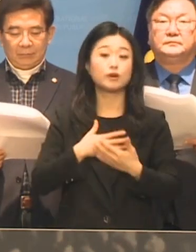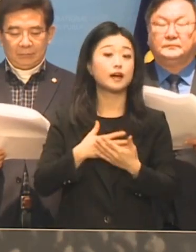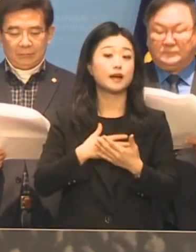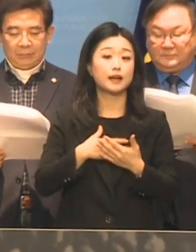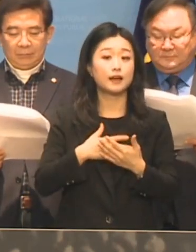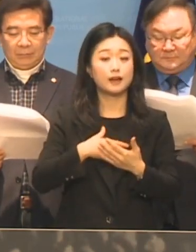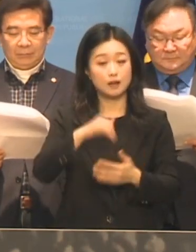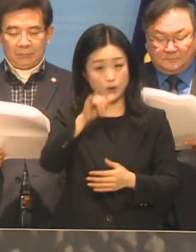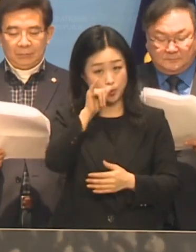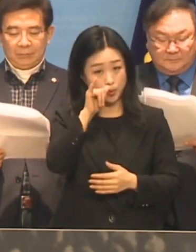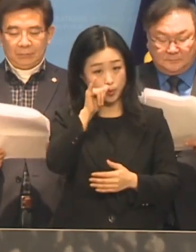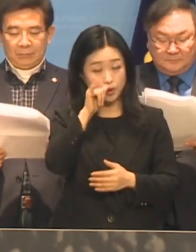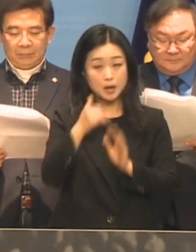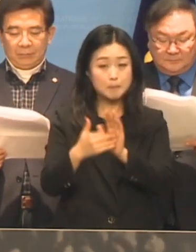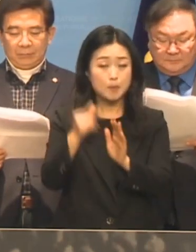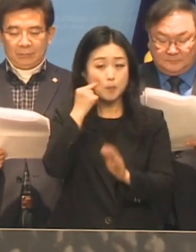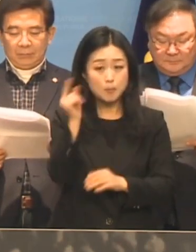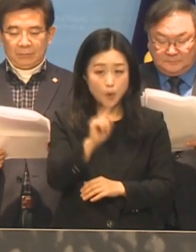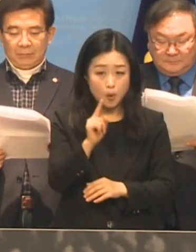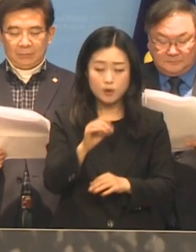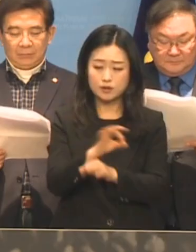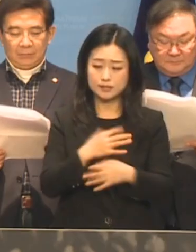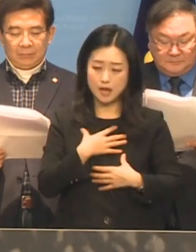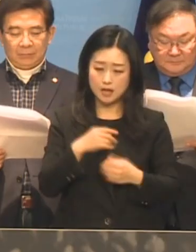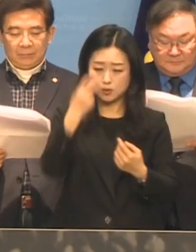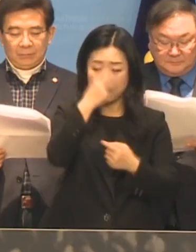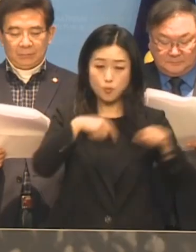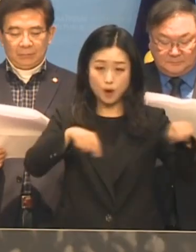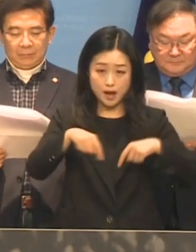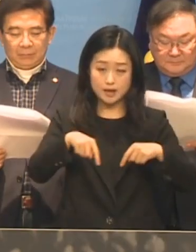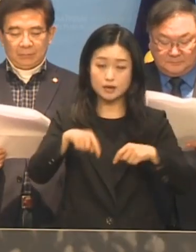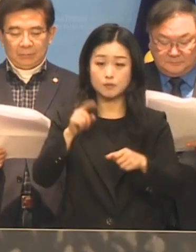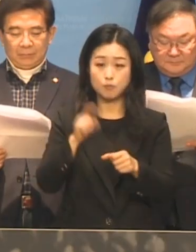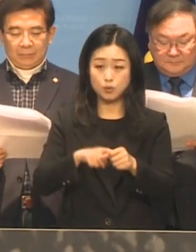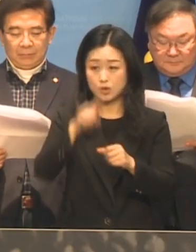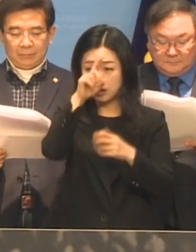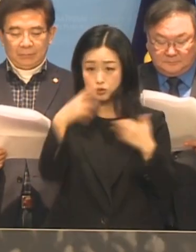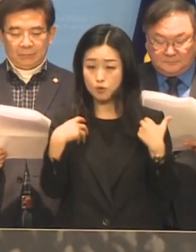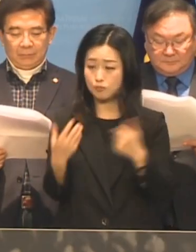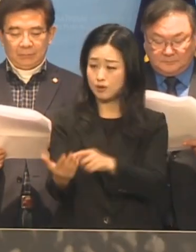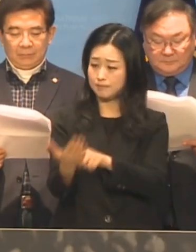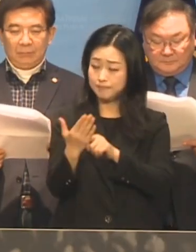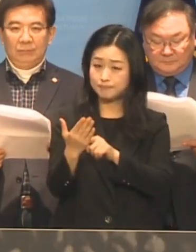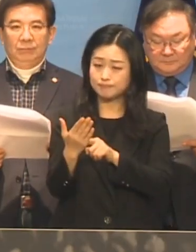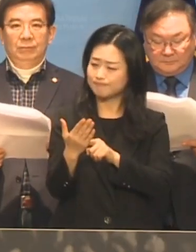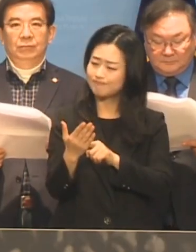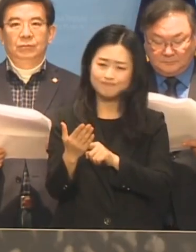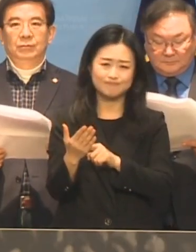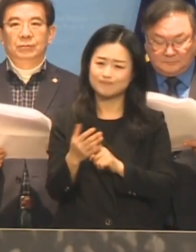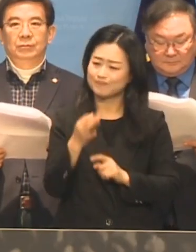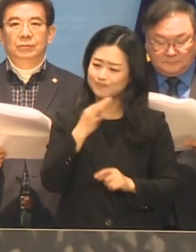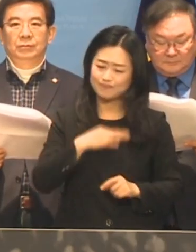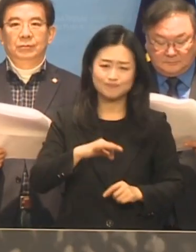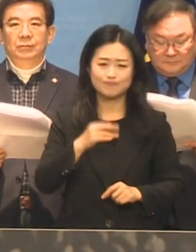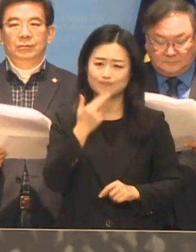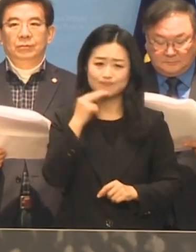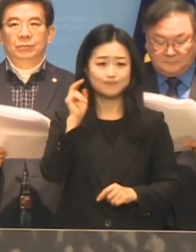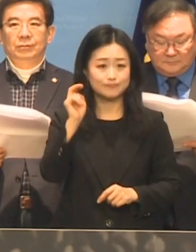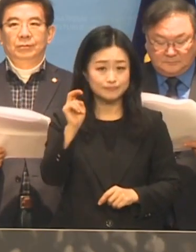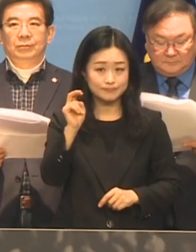불확실성 확대에 대응, 경제를 최대한 안정적으로 관리하겠다는 정부 대책은 그 효과가